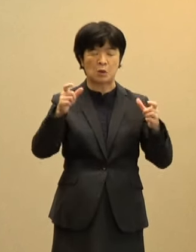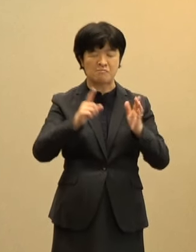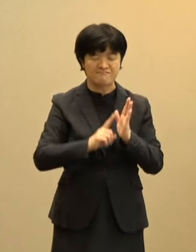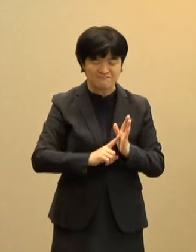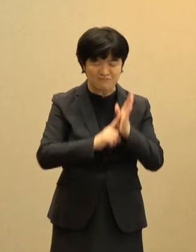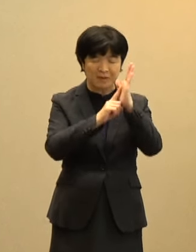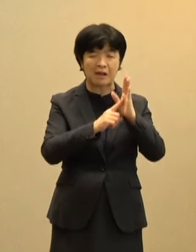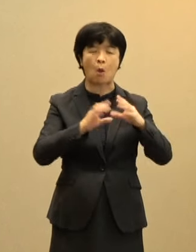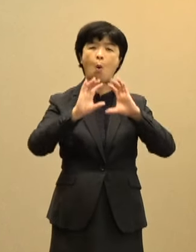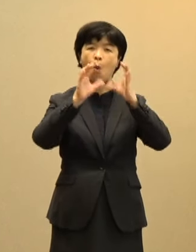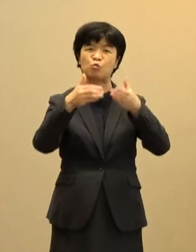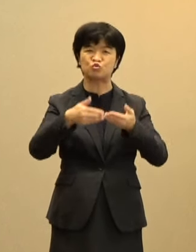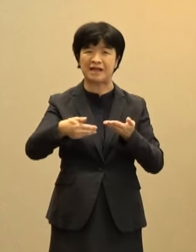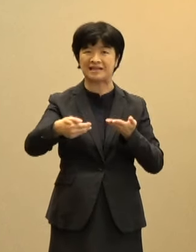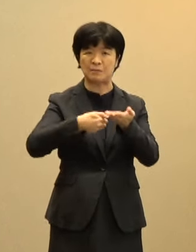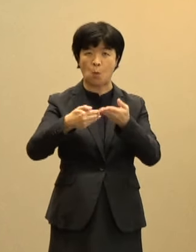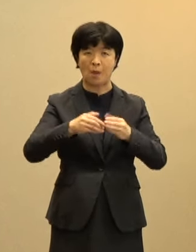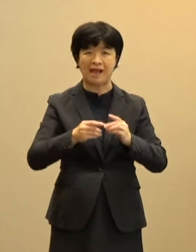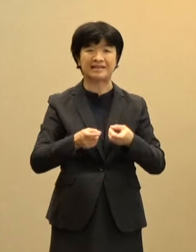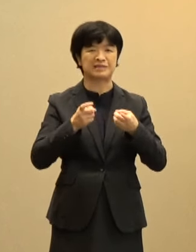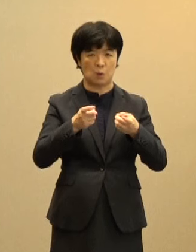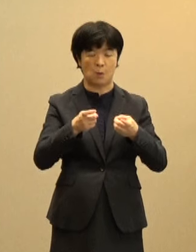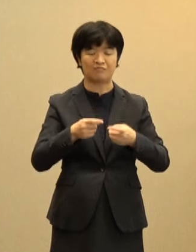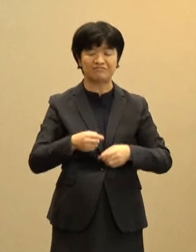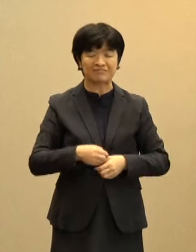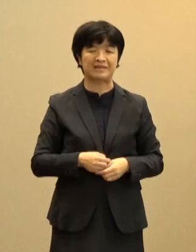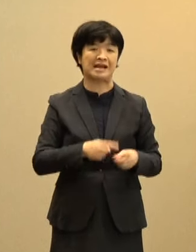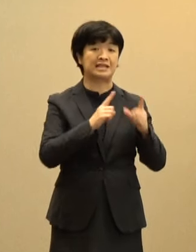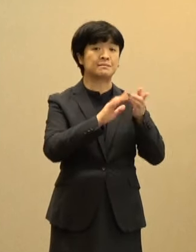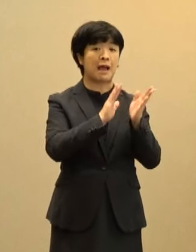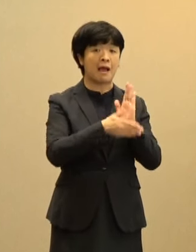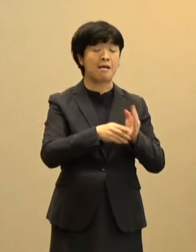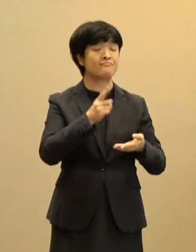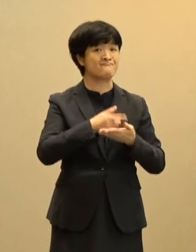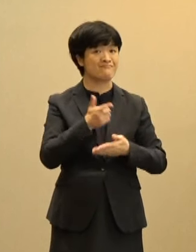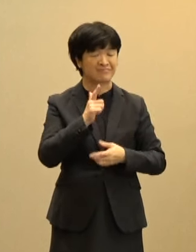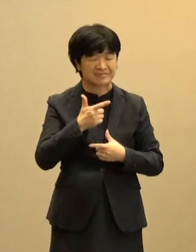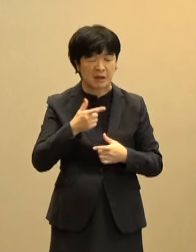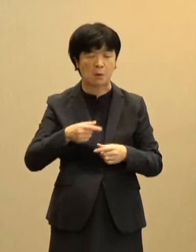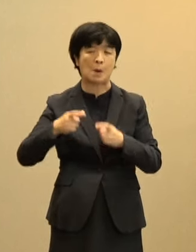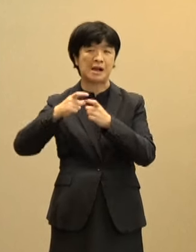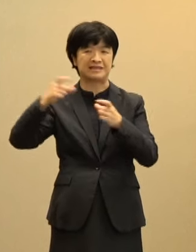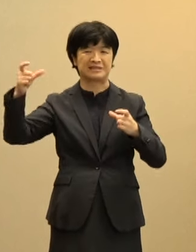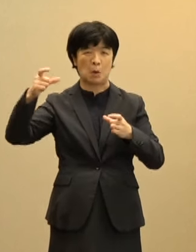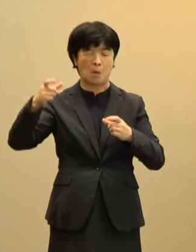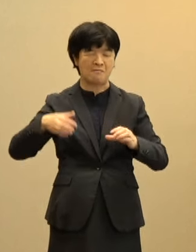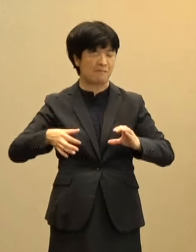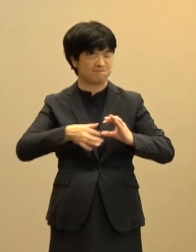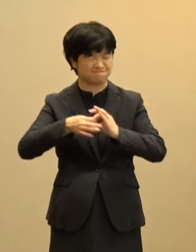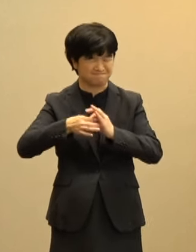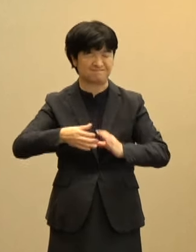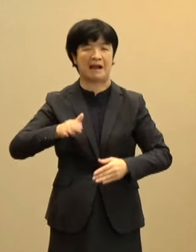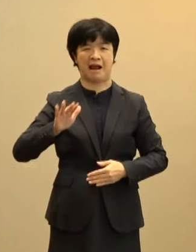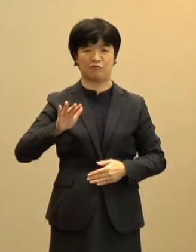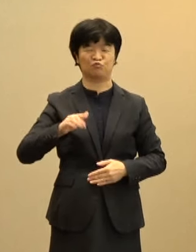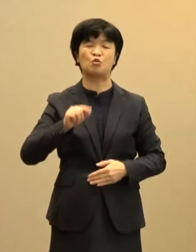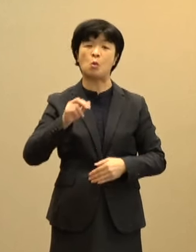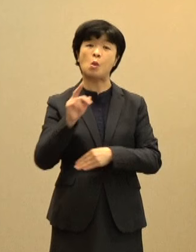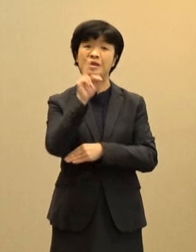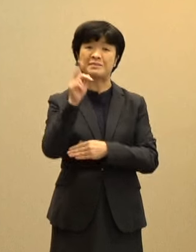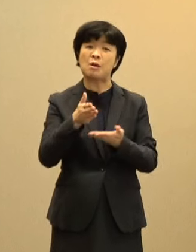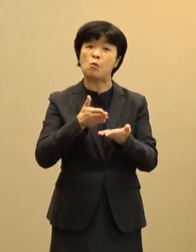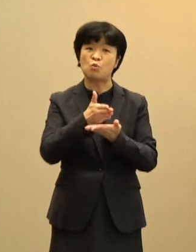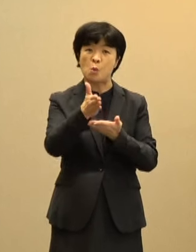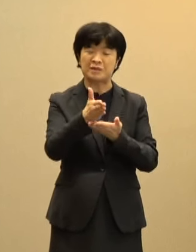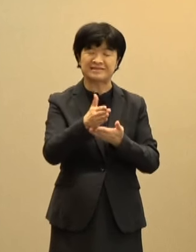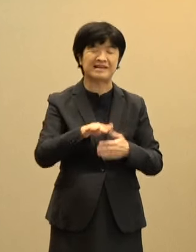易港の一つとして、本県のみならず我が国の経済活性化にも大きく寄与をしております。このセミナーの機会を通じて、より